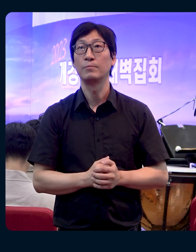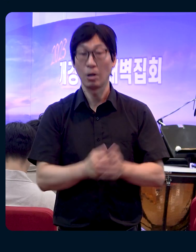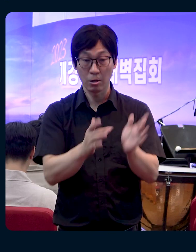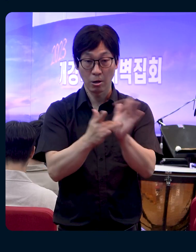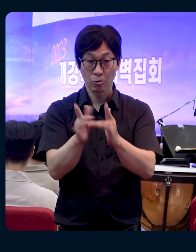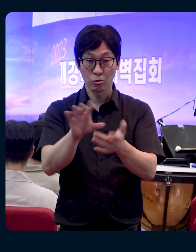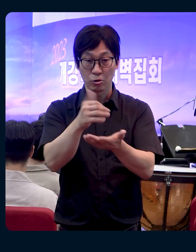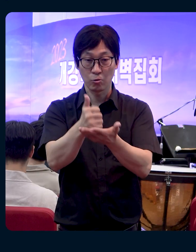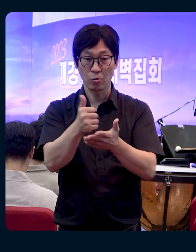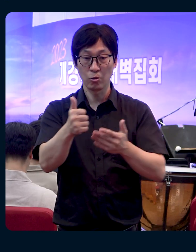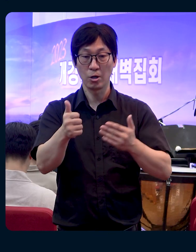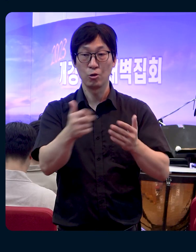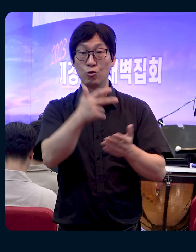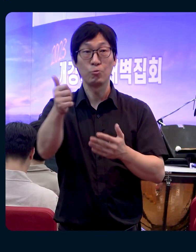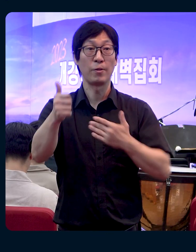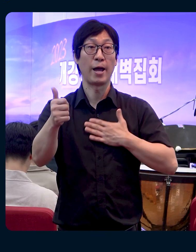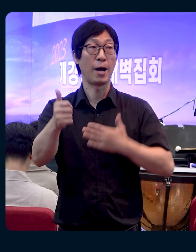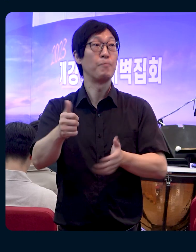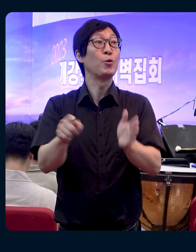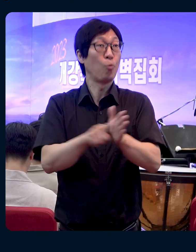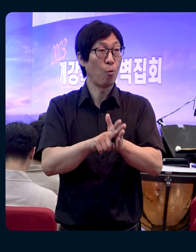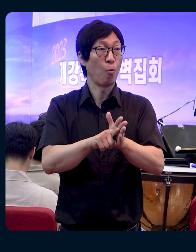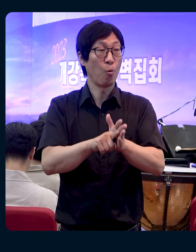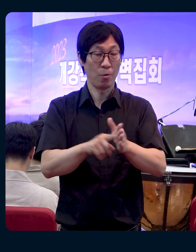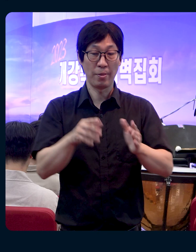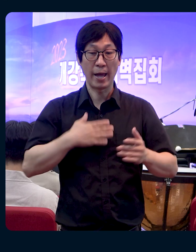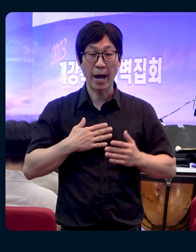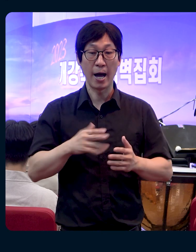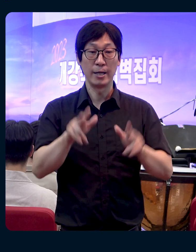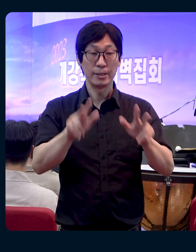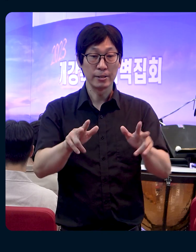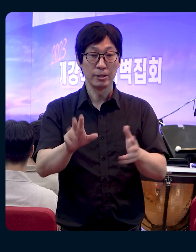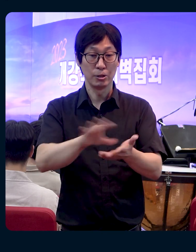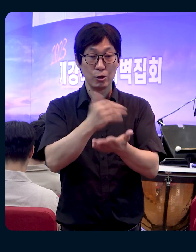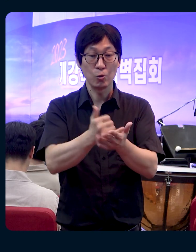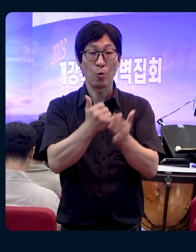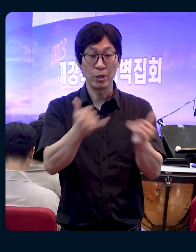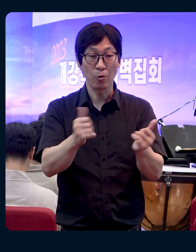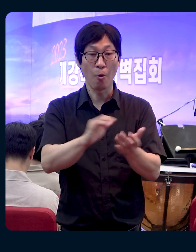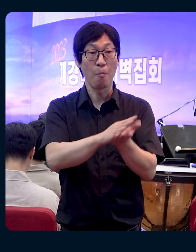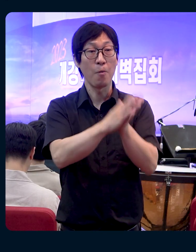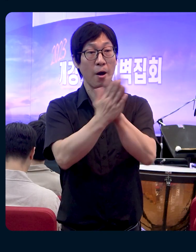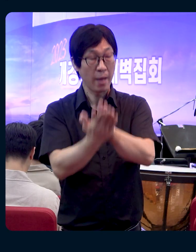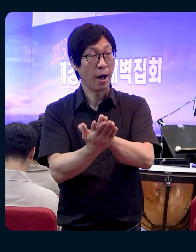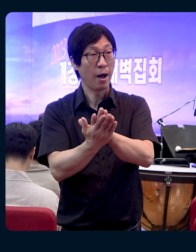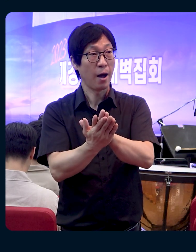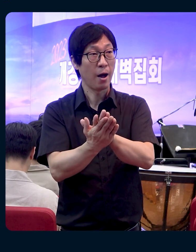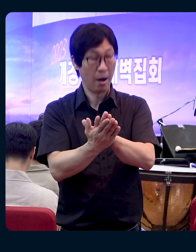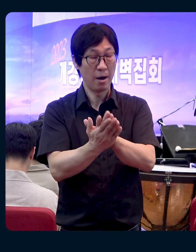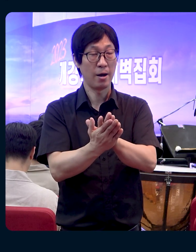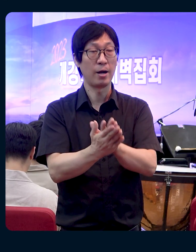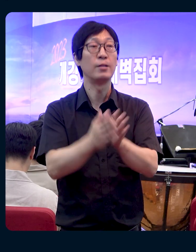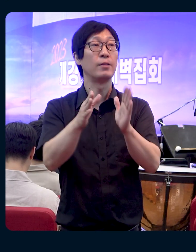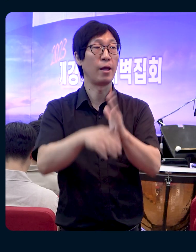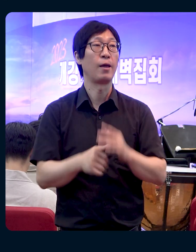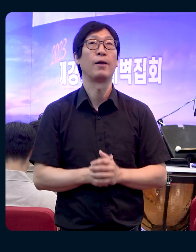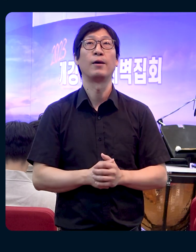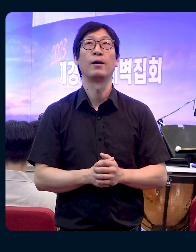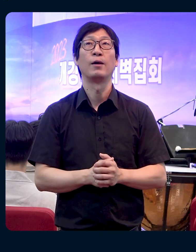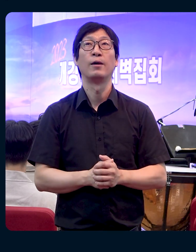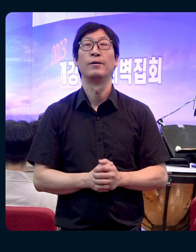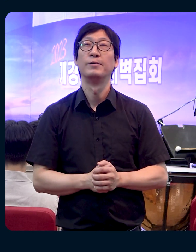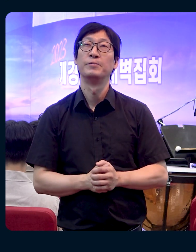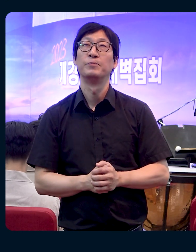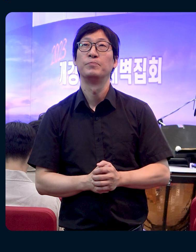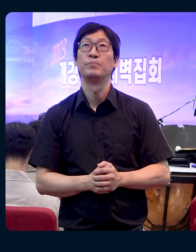예수 그리스도를 주로 믿고 이제 그리스도인이 되는 순간, 이건 변화의 역사거든요. 신분의 변화부터 다 일어나는데,